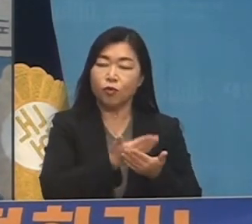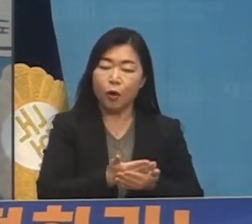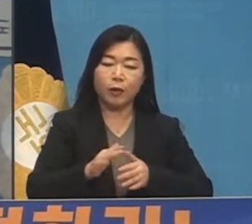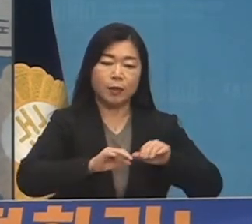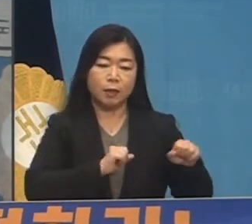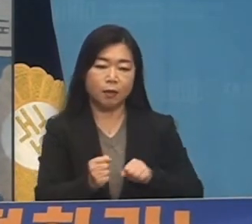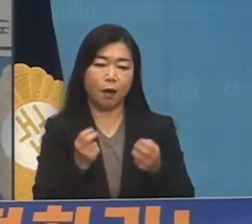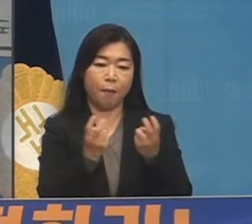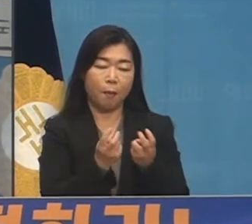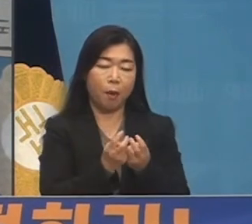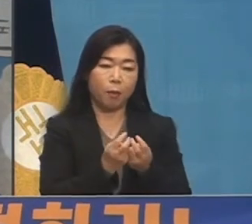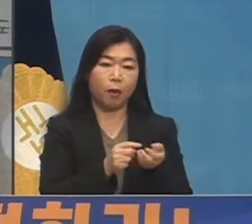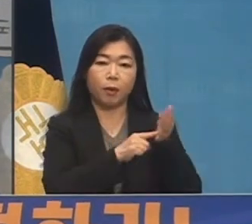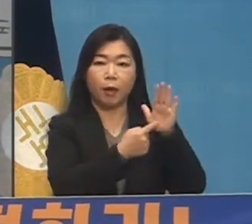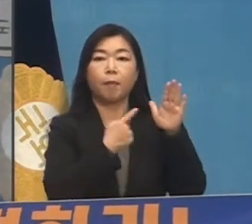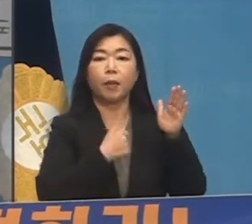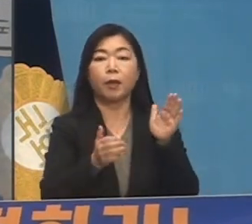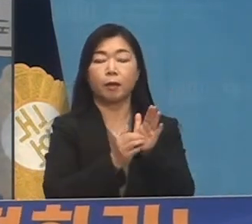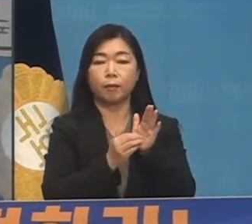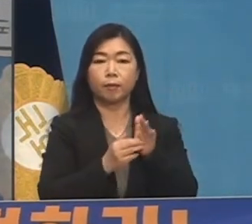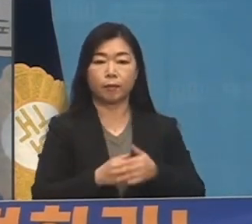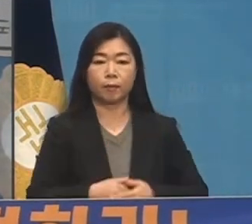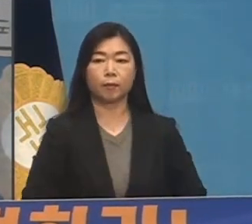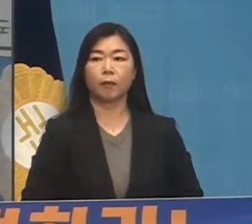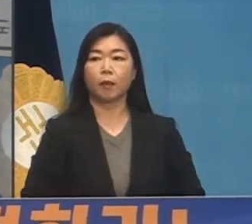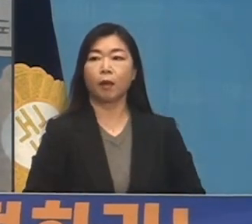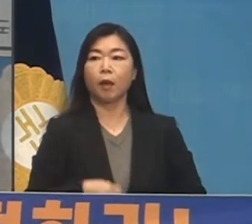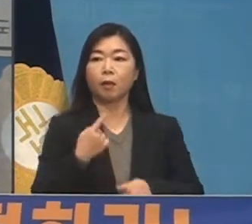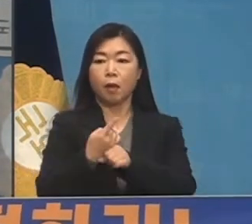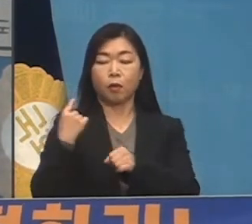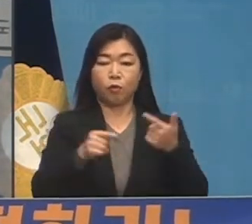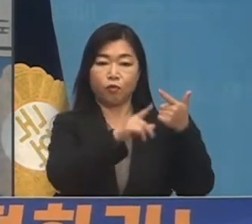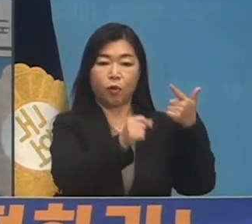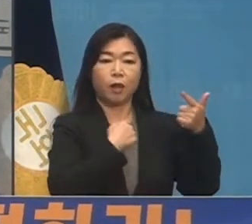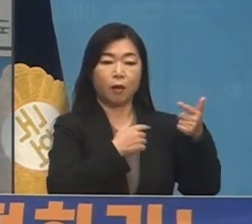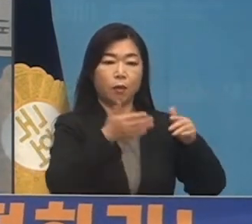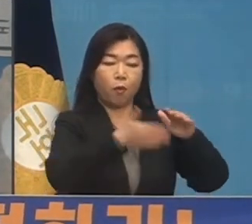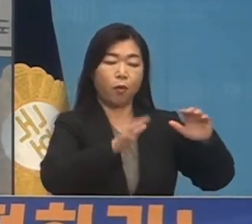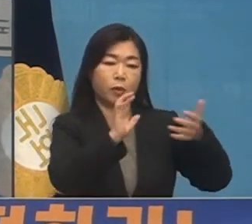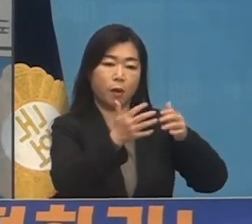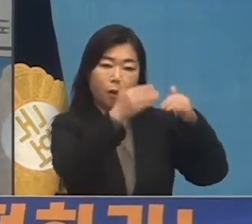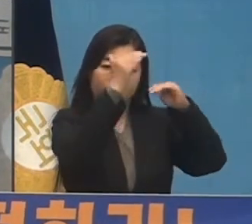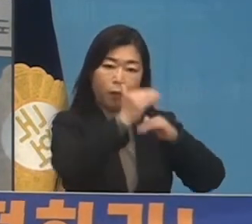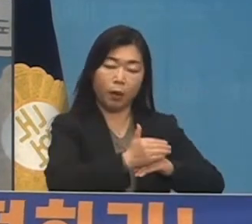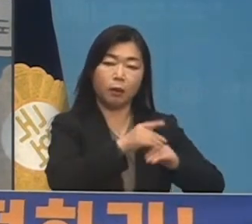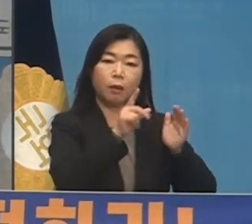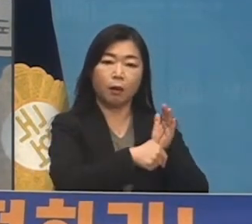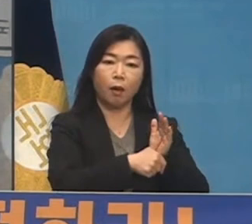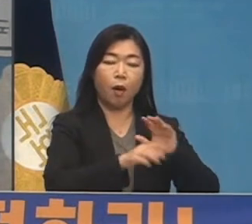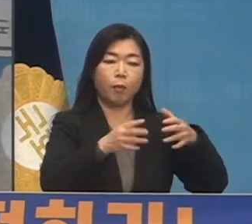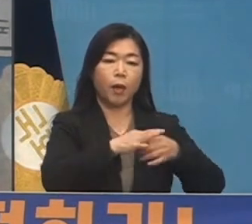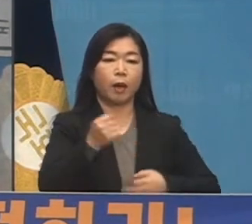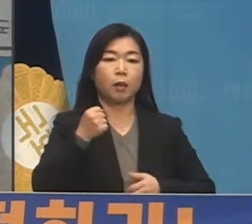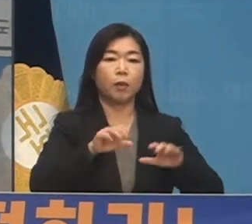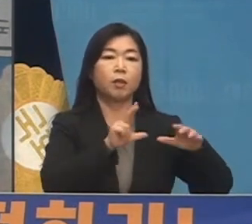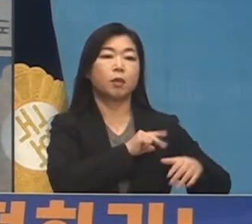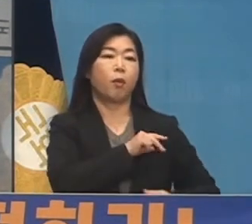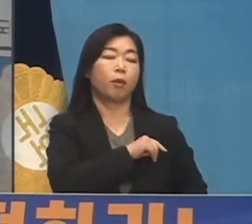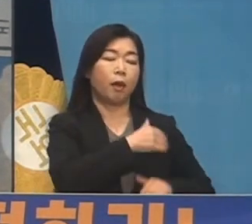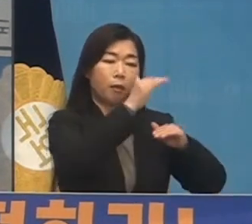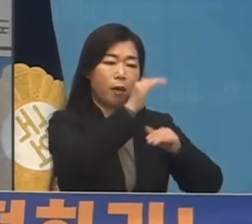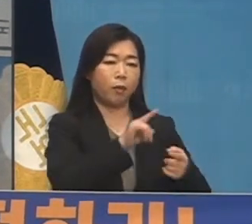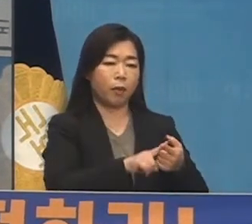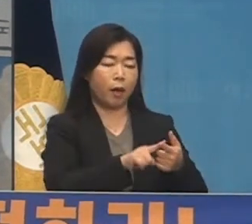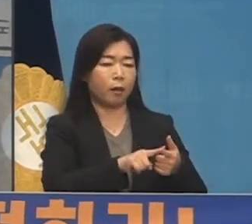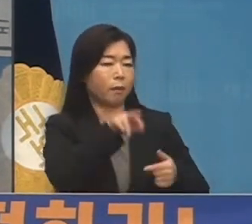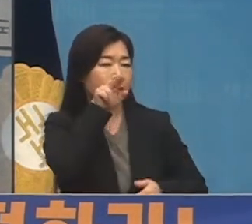실행수단으로 변의한 바도 있습니다. 작년 6월에 있었던 공청회에서 국민의힘 의원들의 내용에 대한